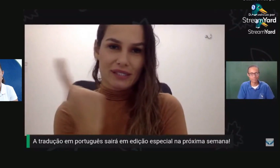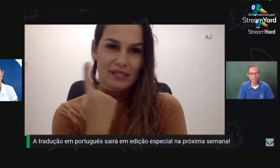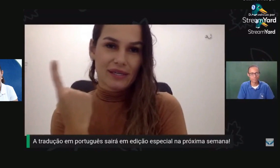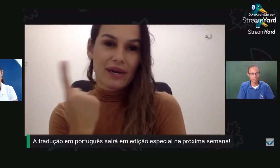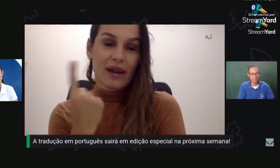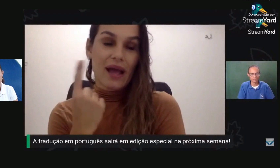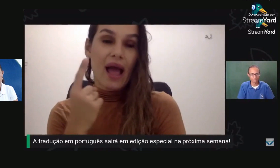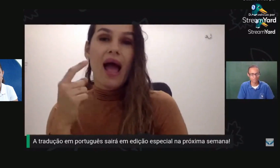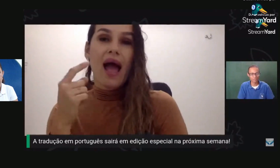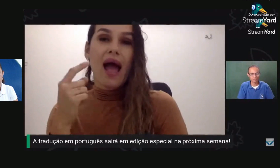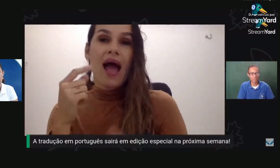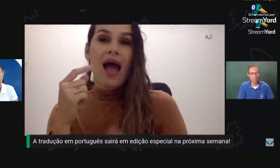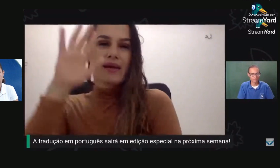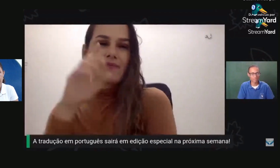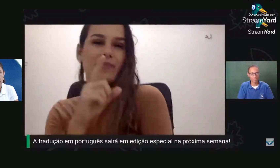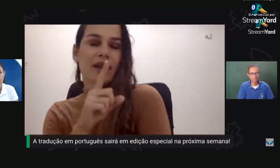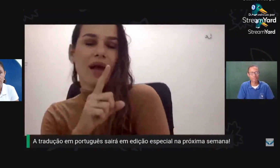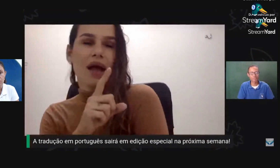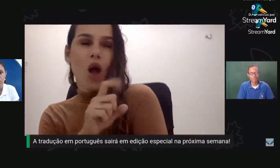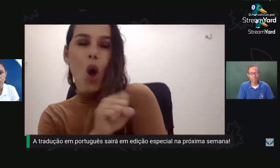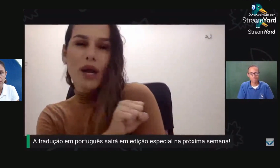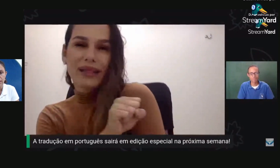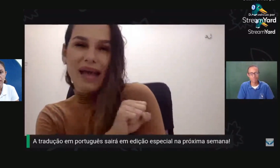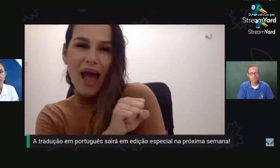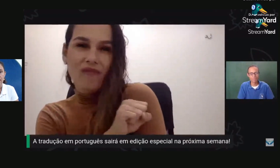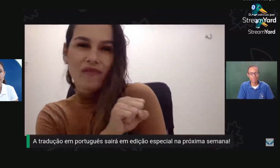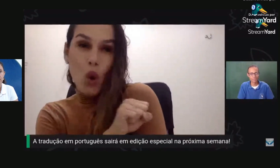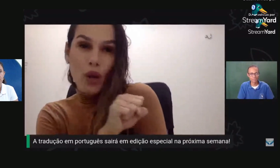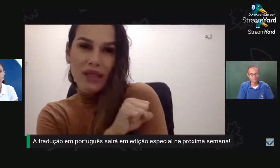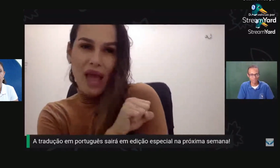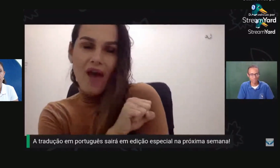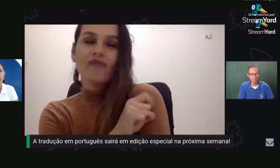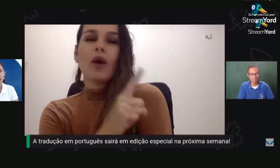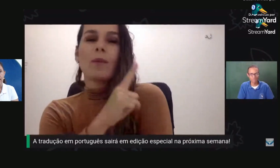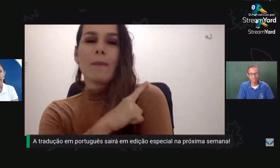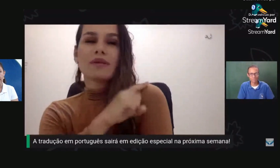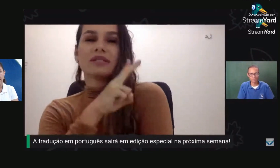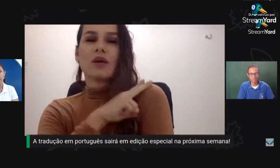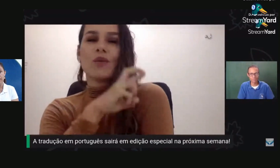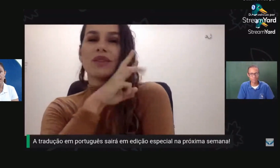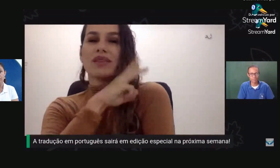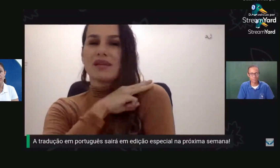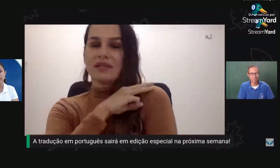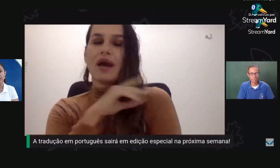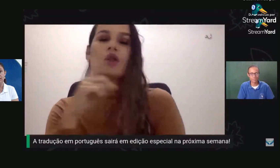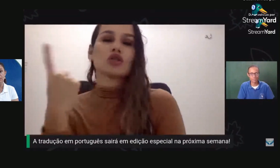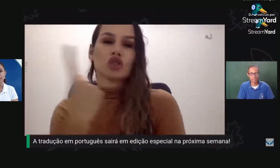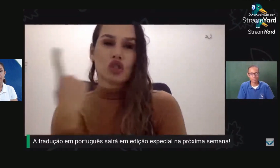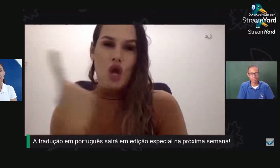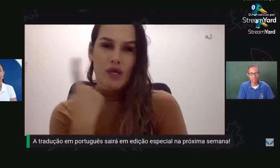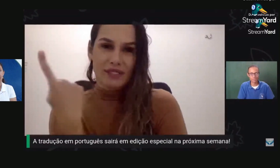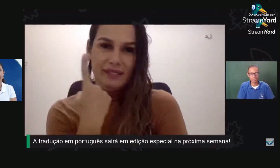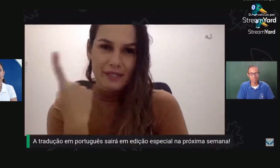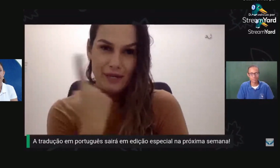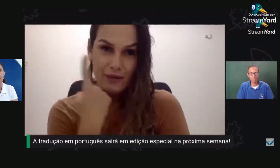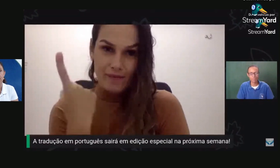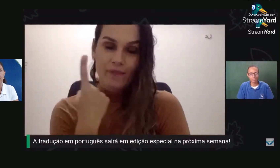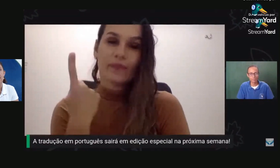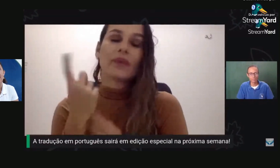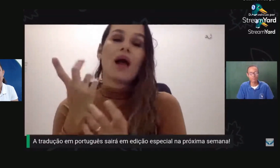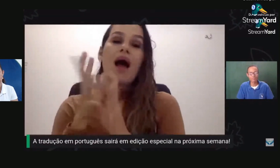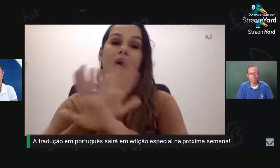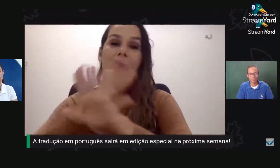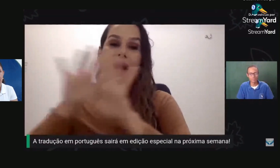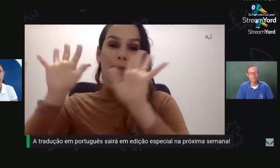então, era somente eu de surda nessa escola até o oitavo ano. Aí